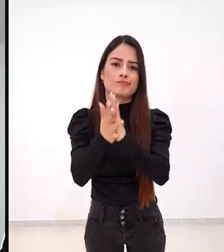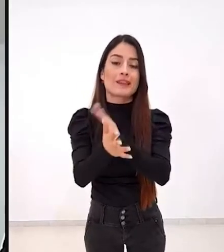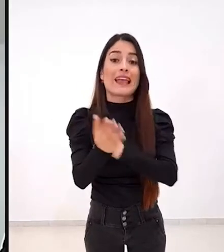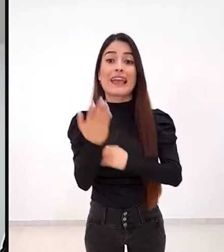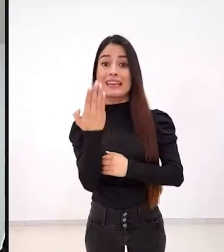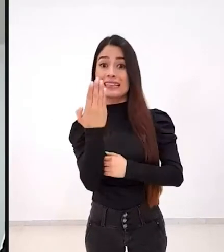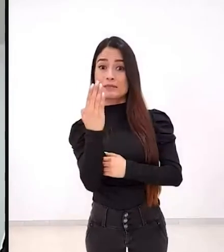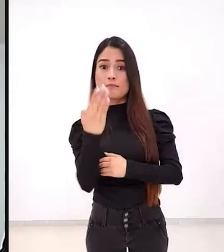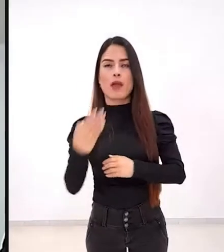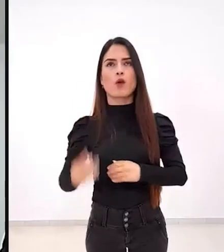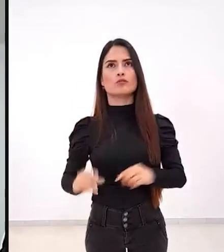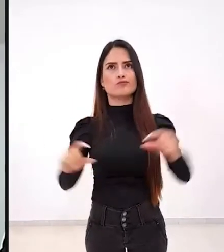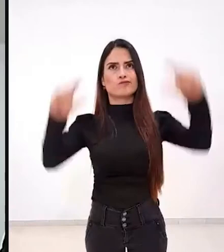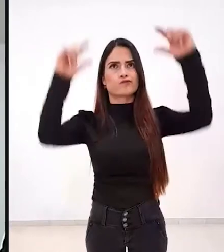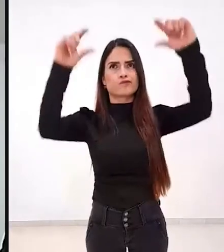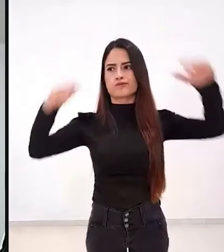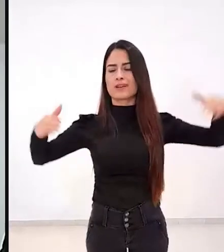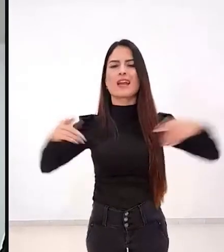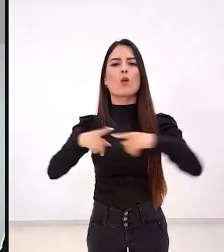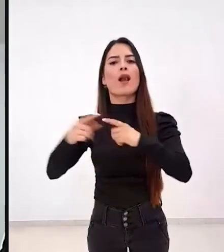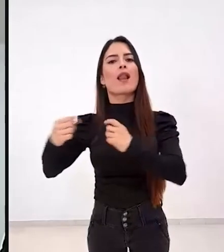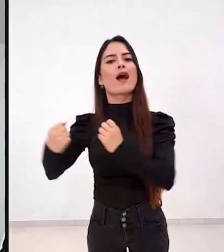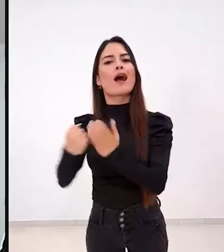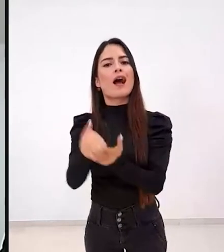a fortalecer